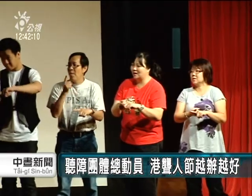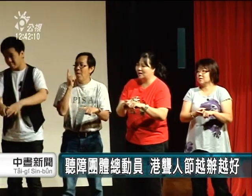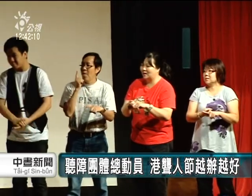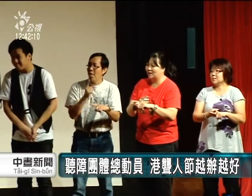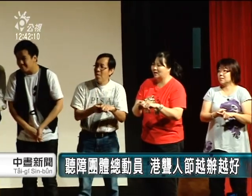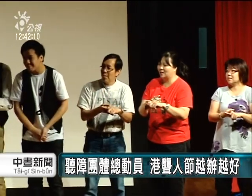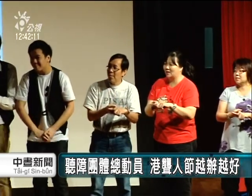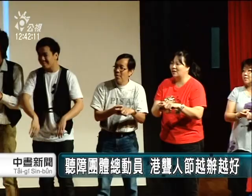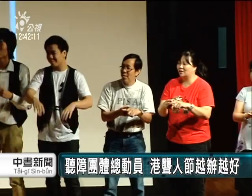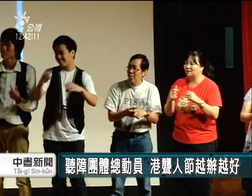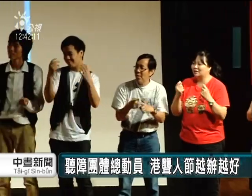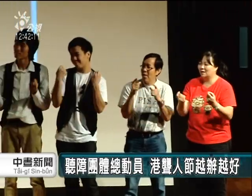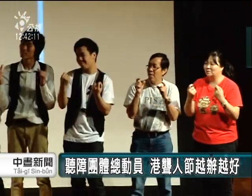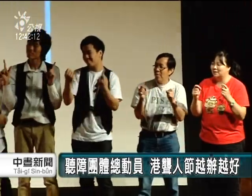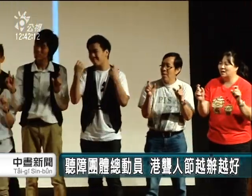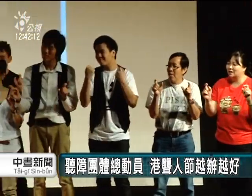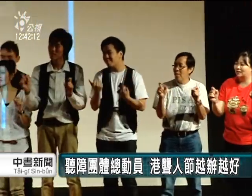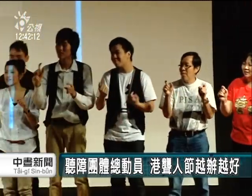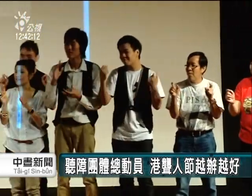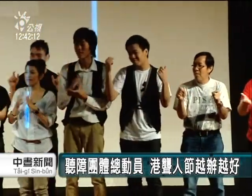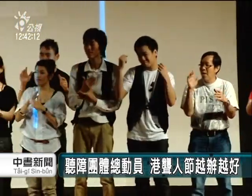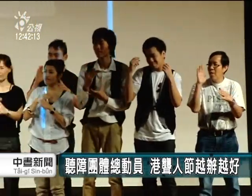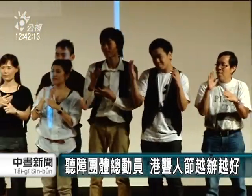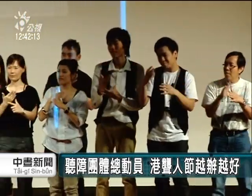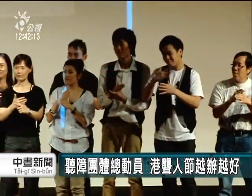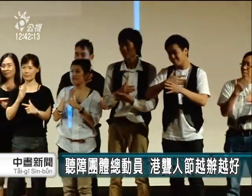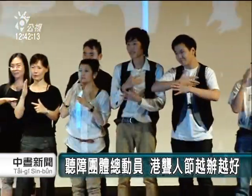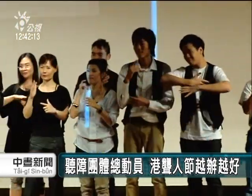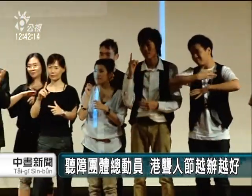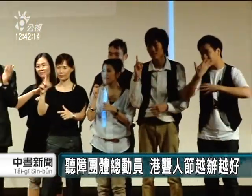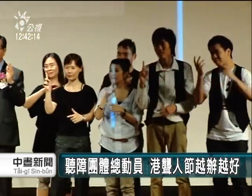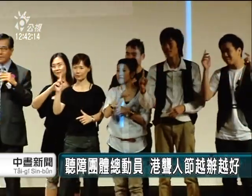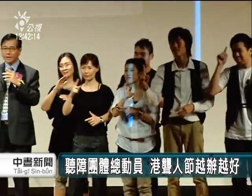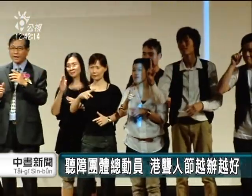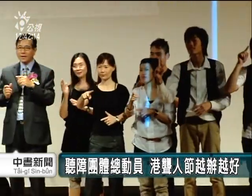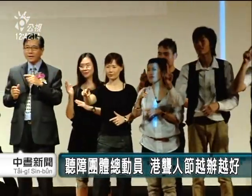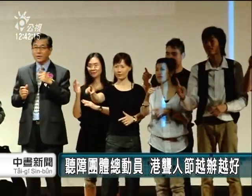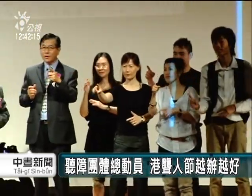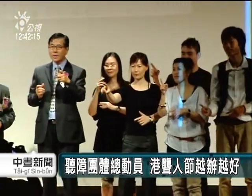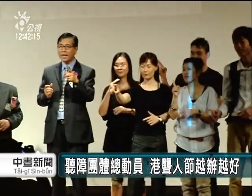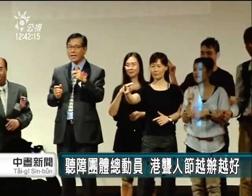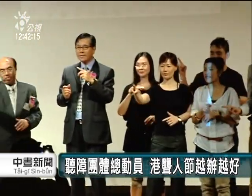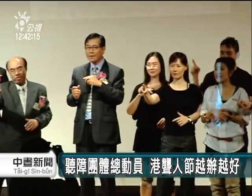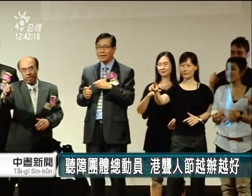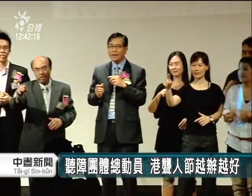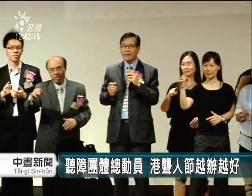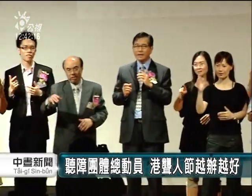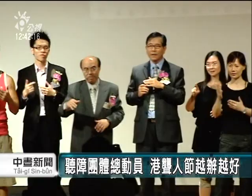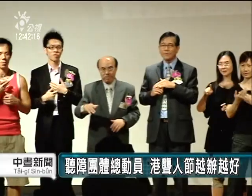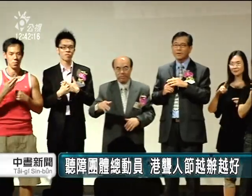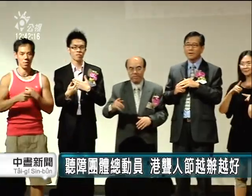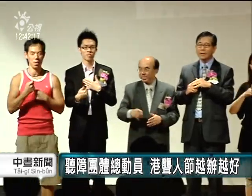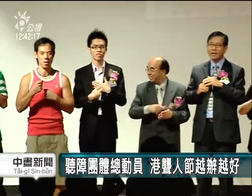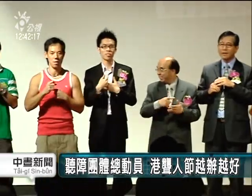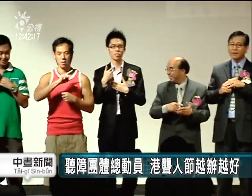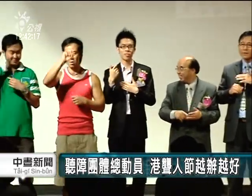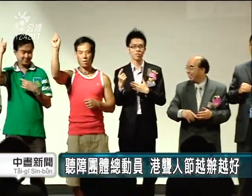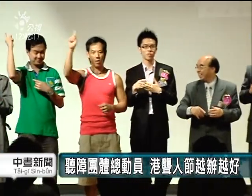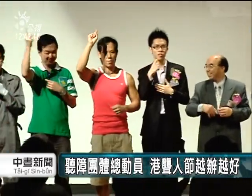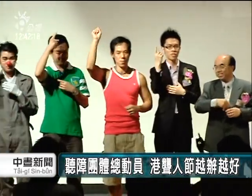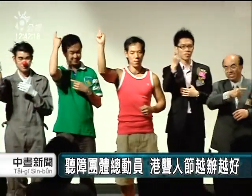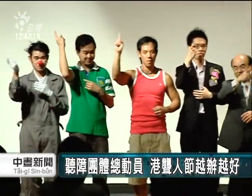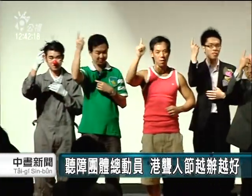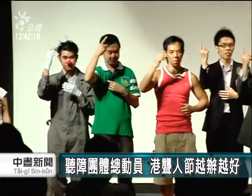二届有更加多团体加入，加政府投入资源。香港听你众个朋友，希望未来等一届一届办落